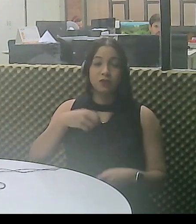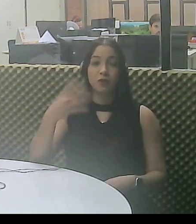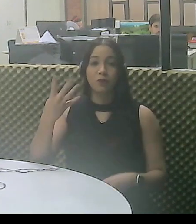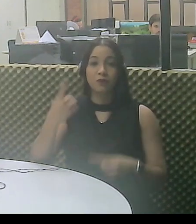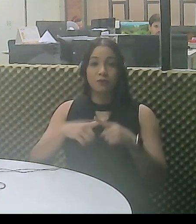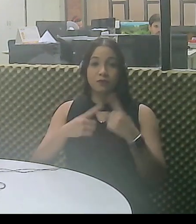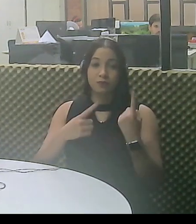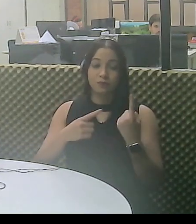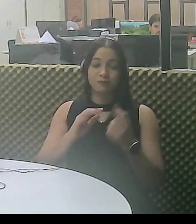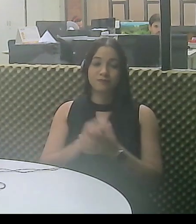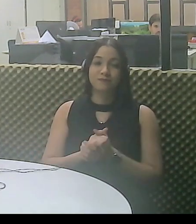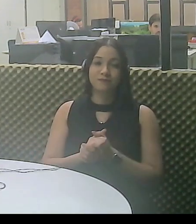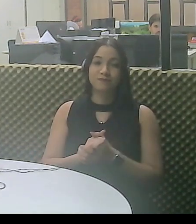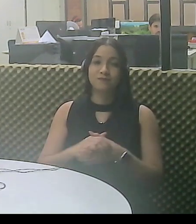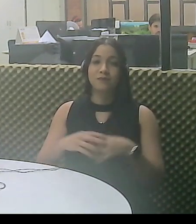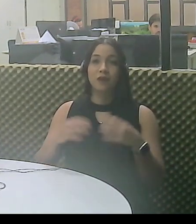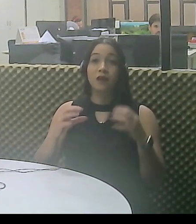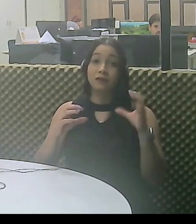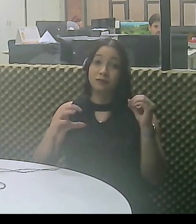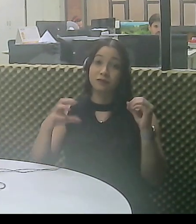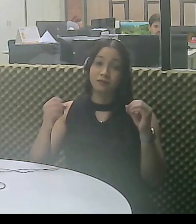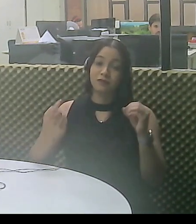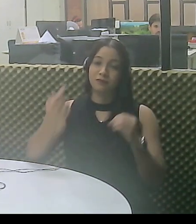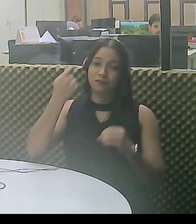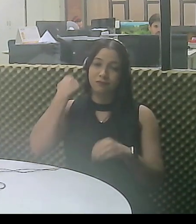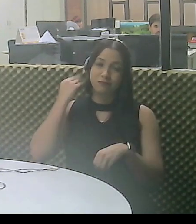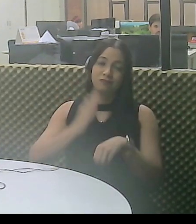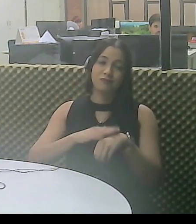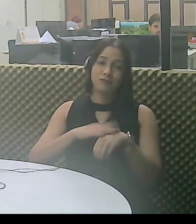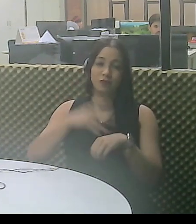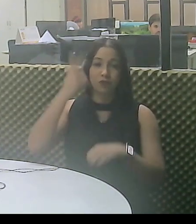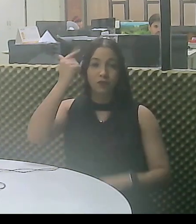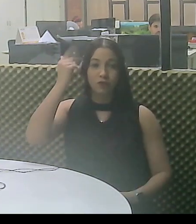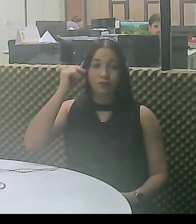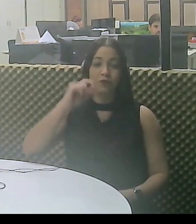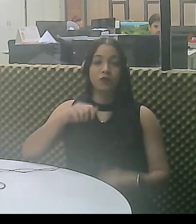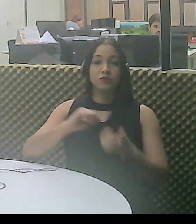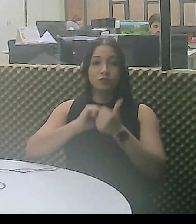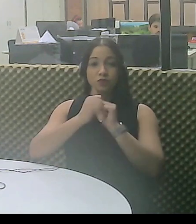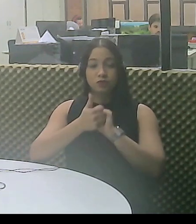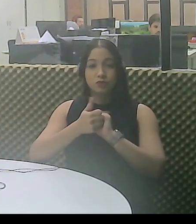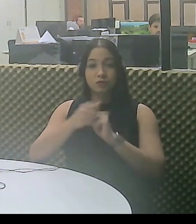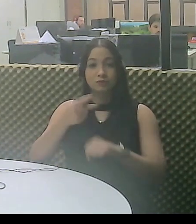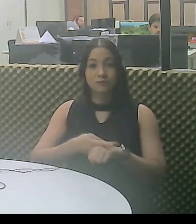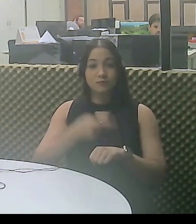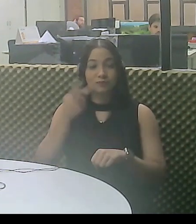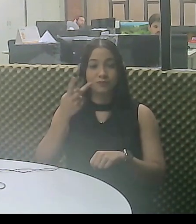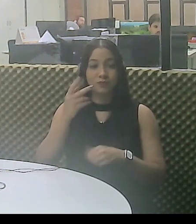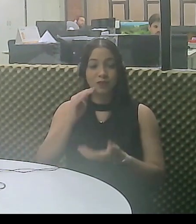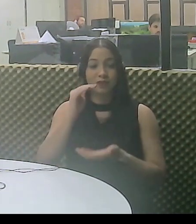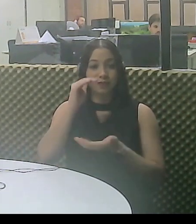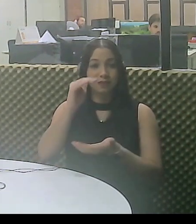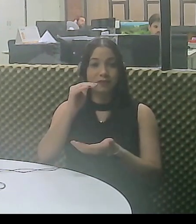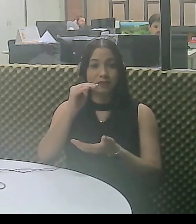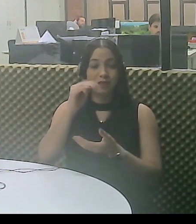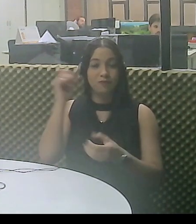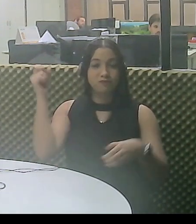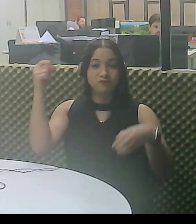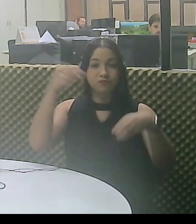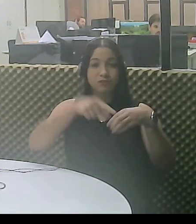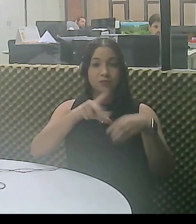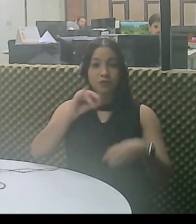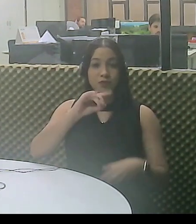4 a 1 Após o empate de 0 a 0 no tempo normal após os jogos foram premiados com troféus artilheiros